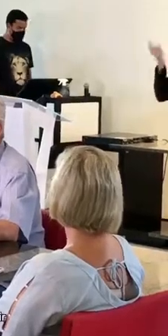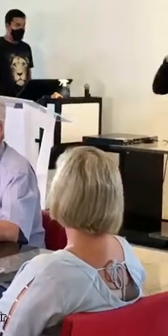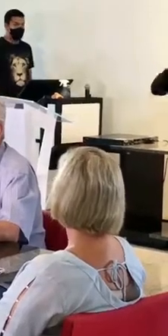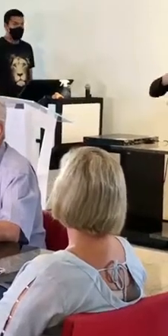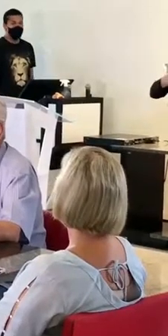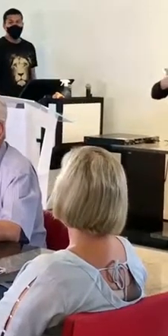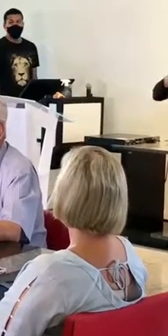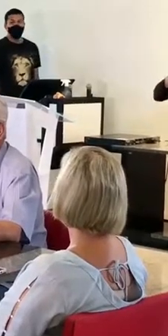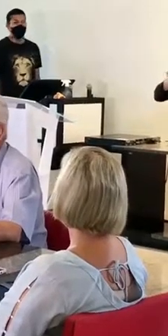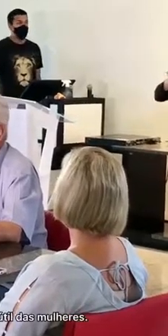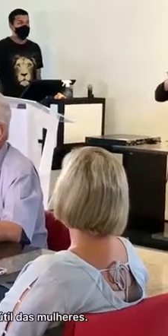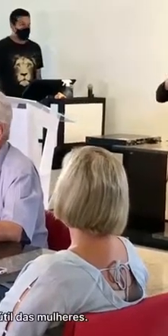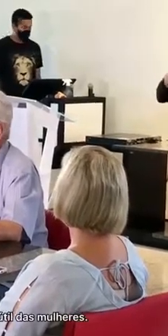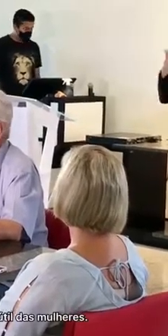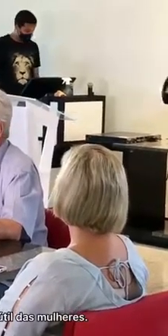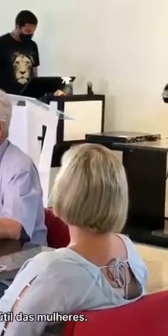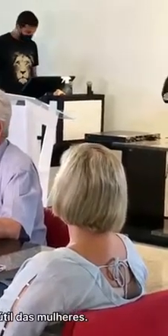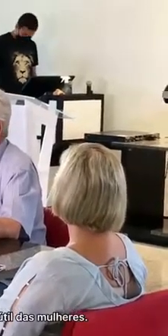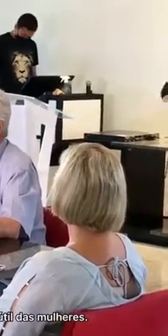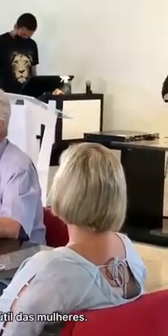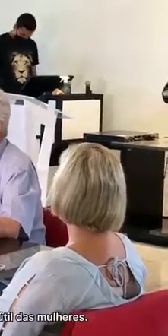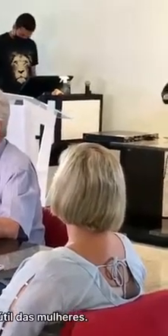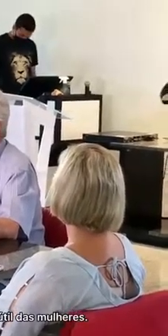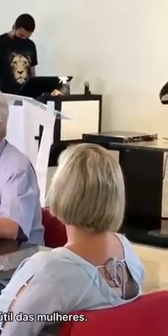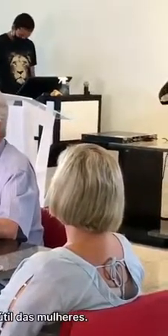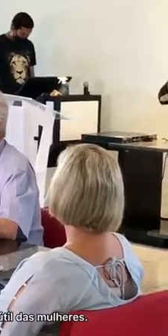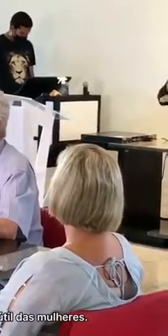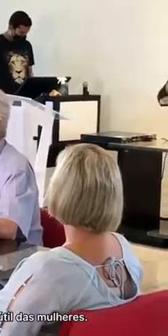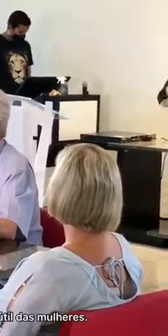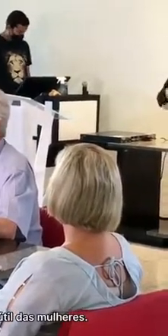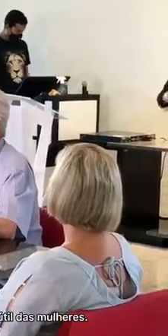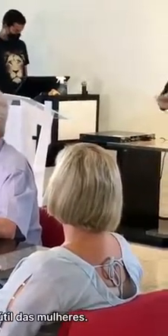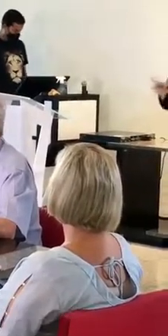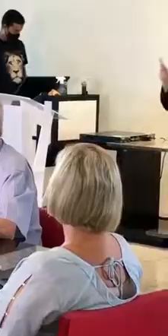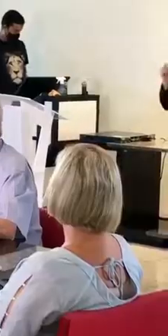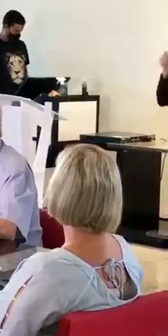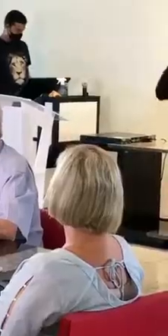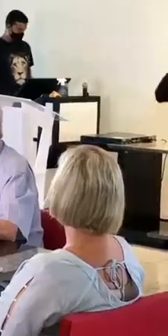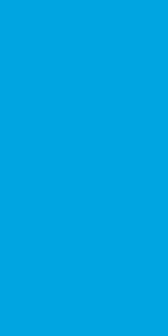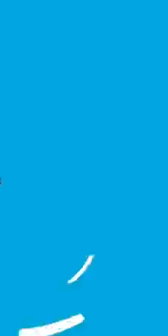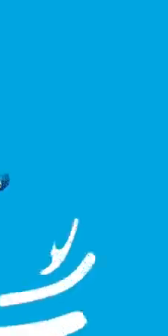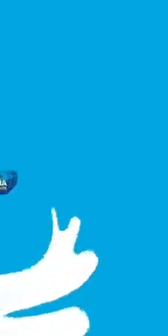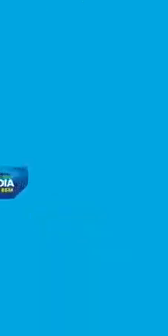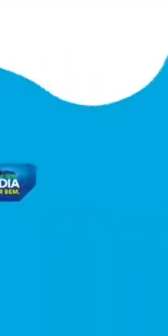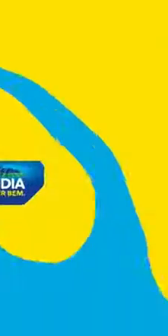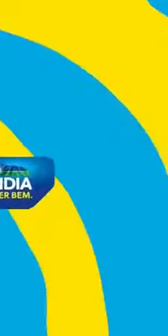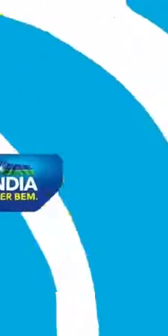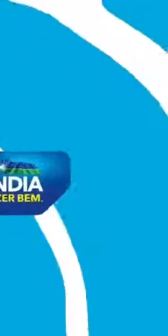usufruir desse mecanismo tão útil para as mulheres.